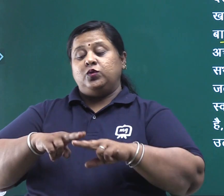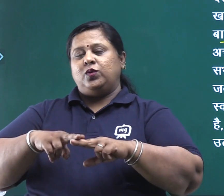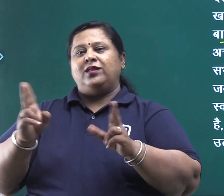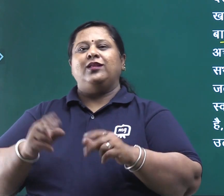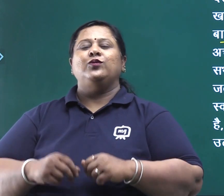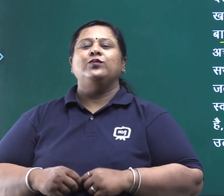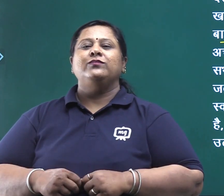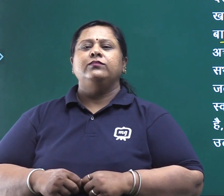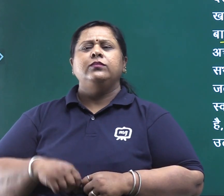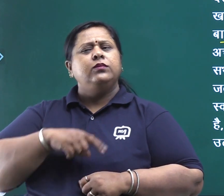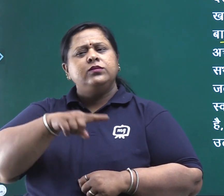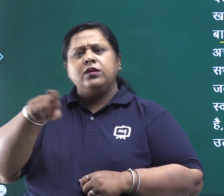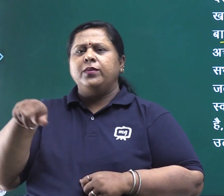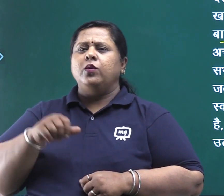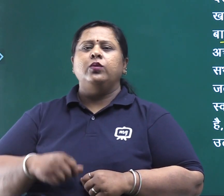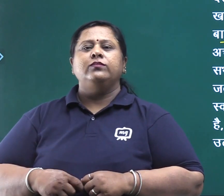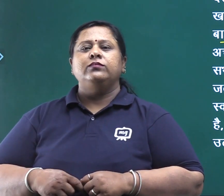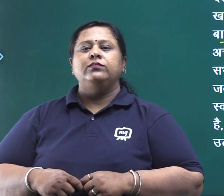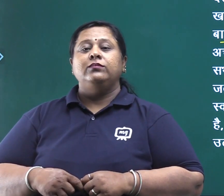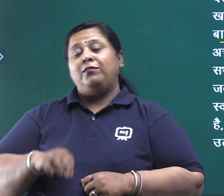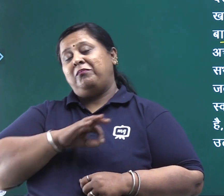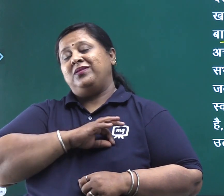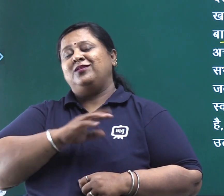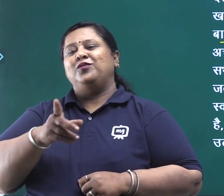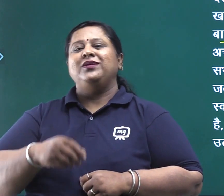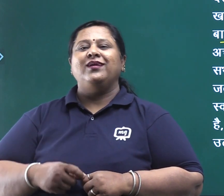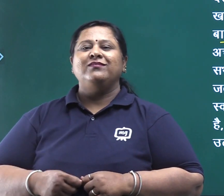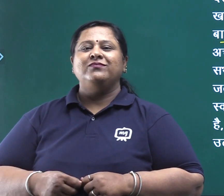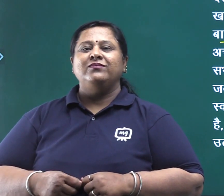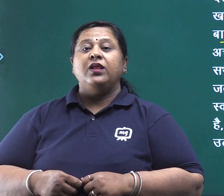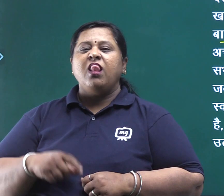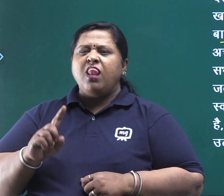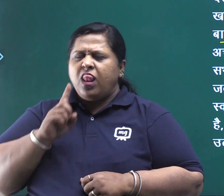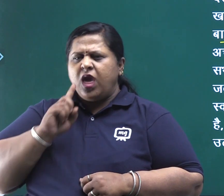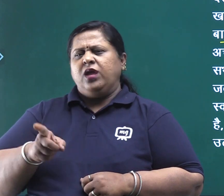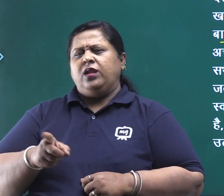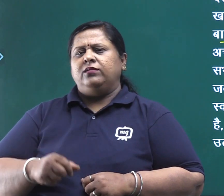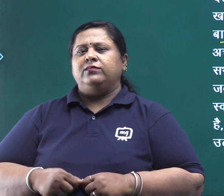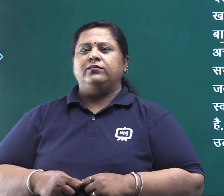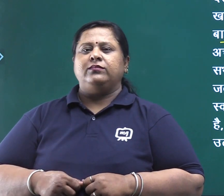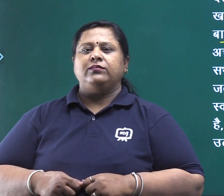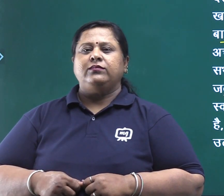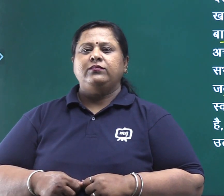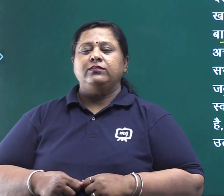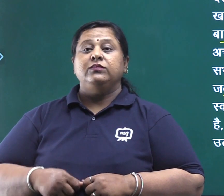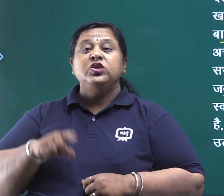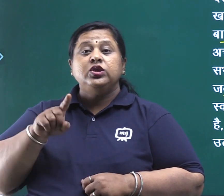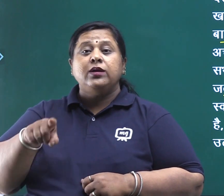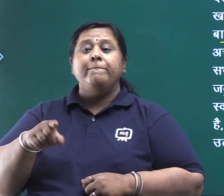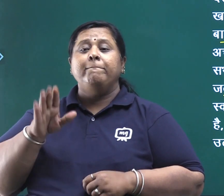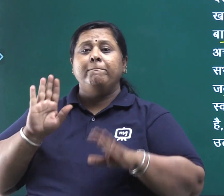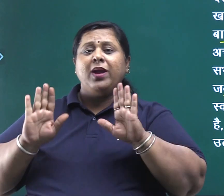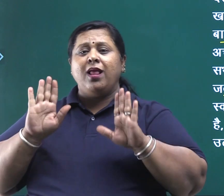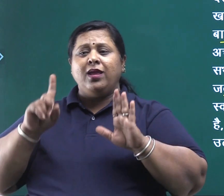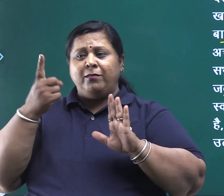स्वतंत्रता तो सभी को पसंद होती है, लेकिन जब पहली